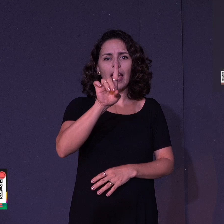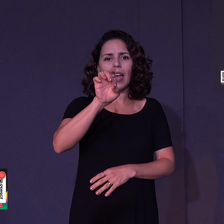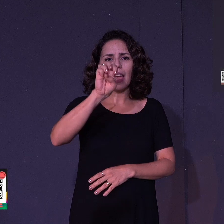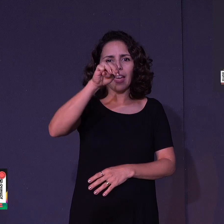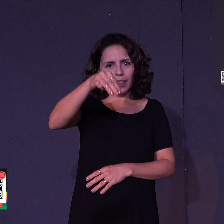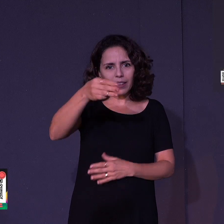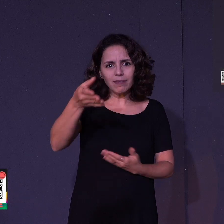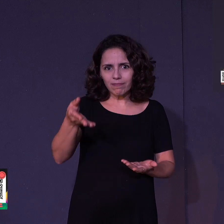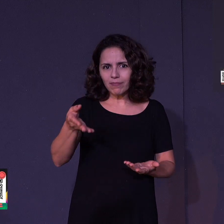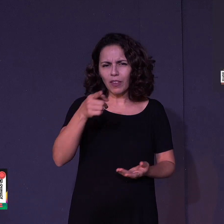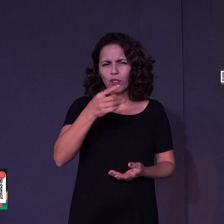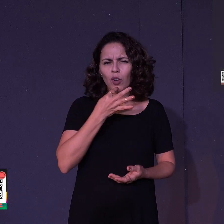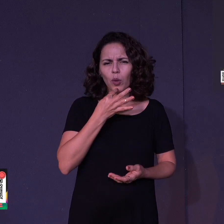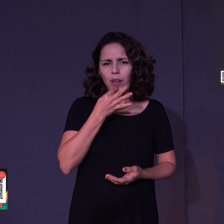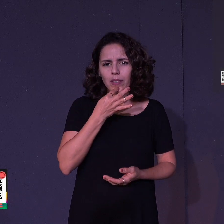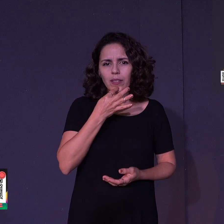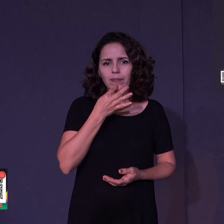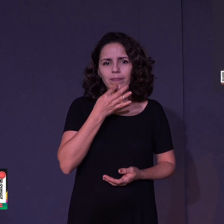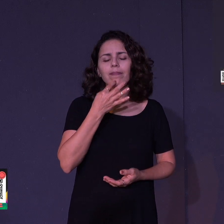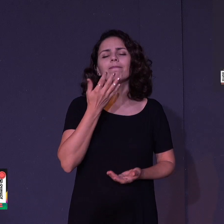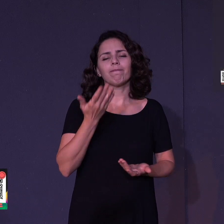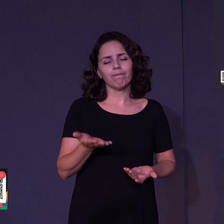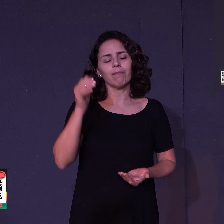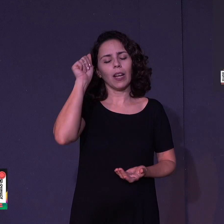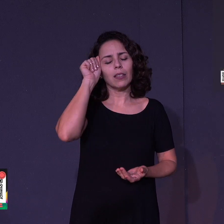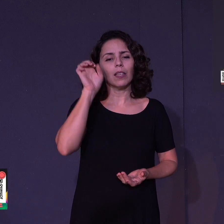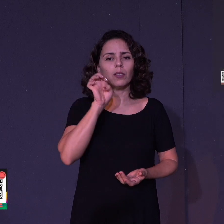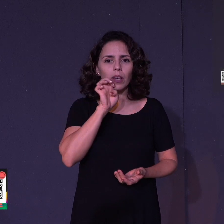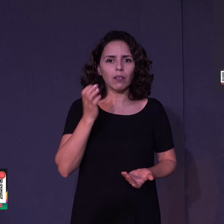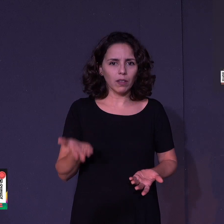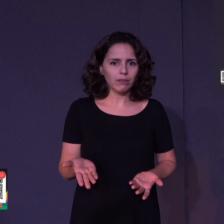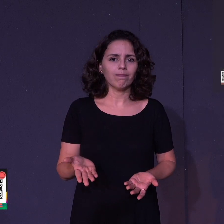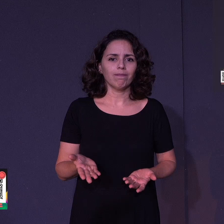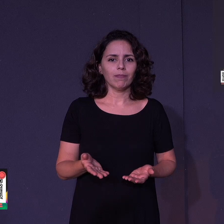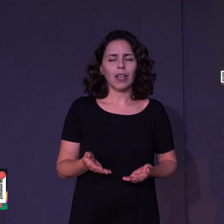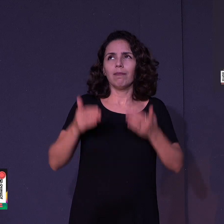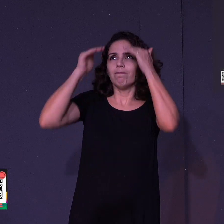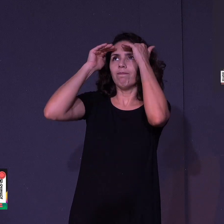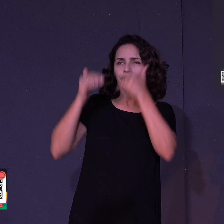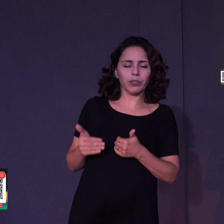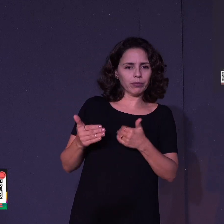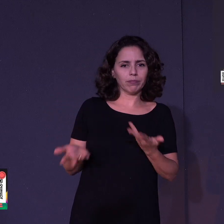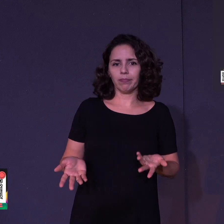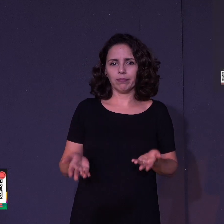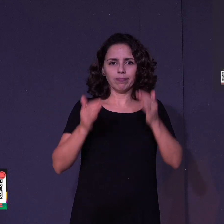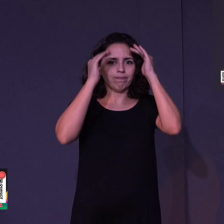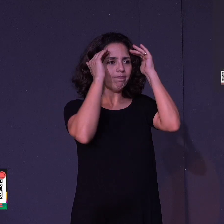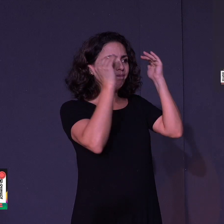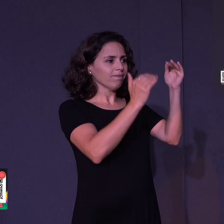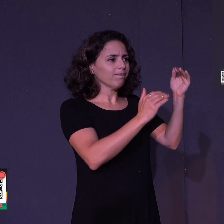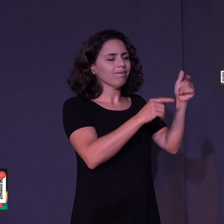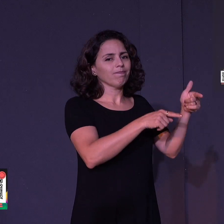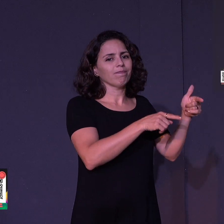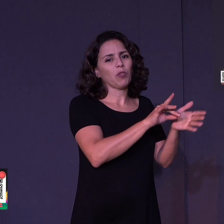perfeito. Mas a desobediência, ao entrar na vida do homem e da mulher, ao darem atenção ao inimigo, ao provarem do